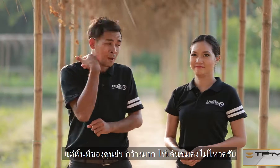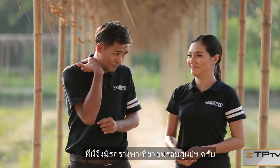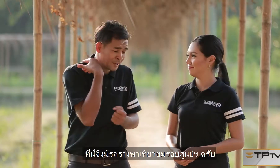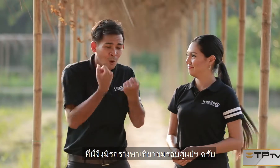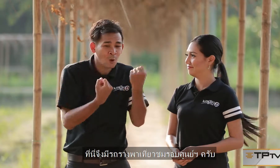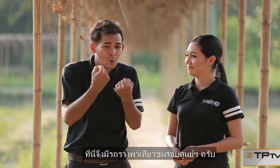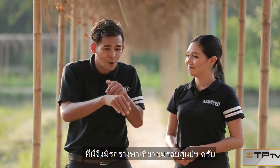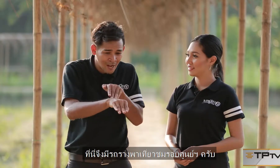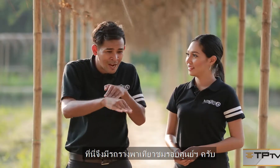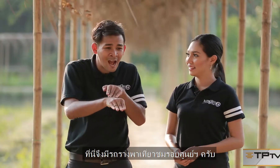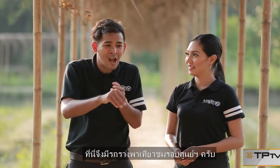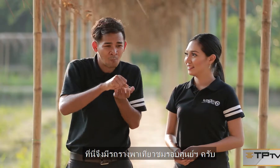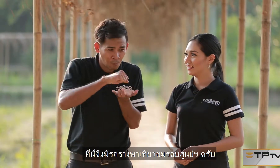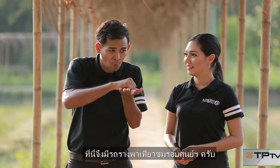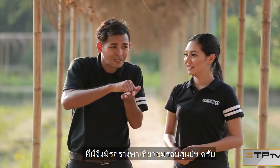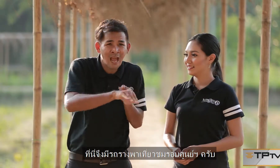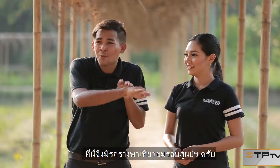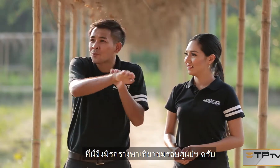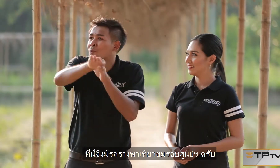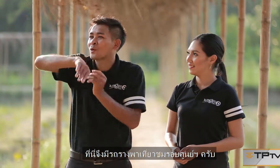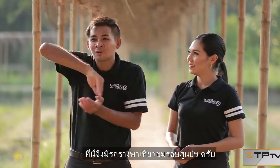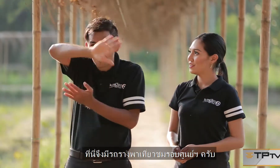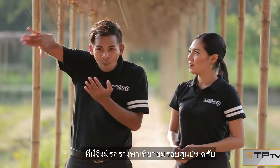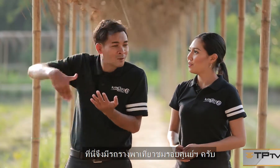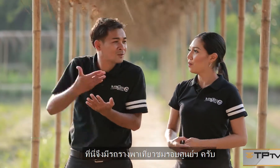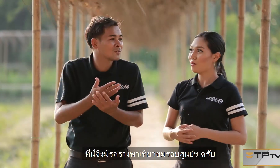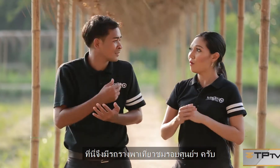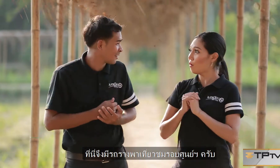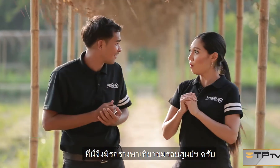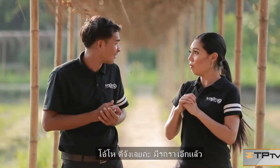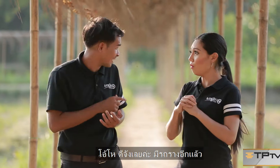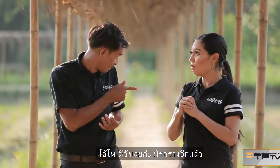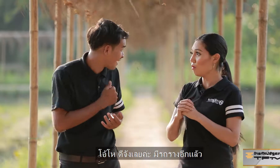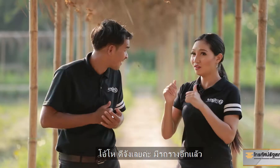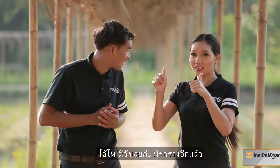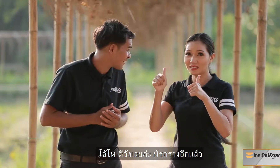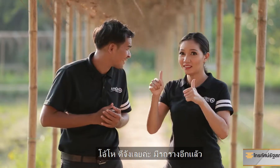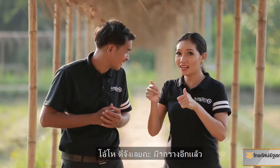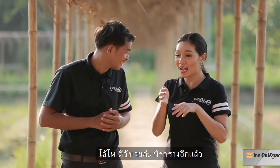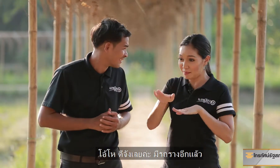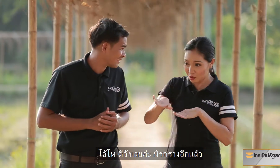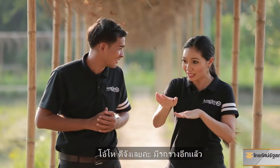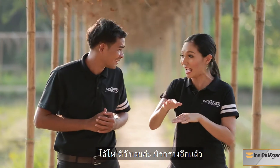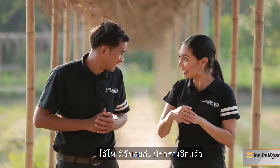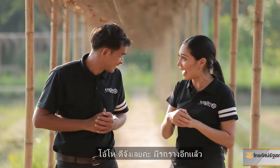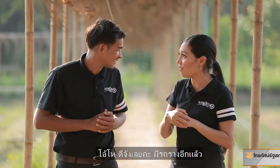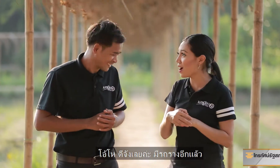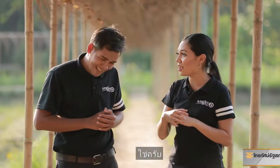ที่นี่จึงมีรถรางพาเที่ยวชมรอบๆศูนย์ครับ โอ้โหดีจังเลยค่ะมีรถรางอีกแล้วอ่ะ ใช่